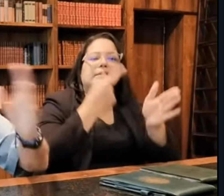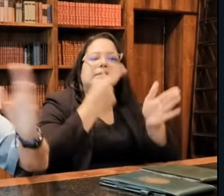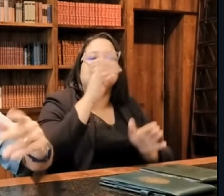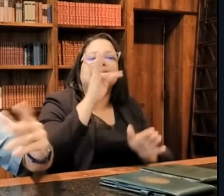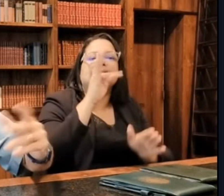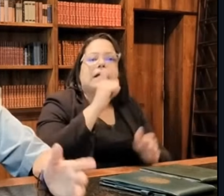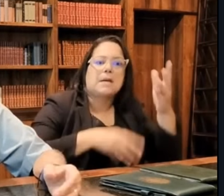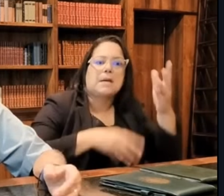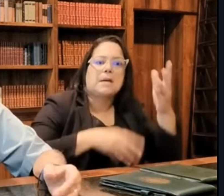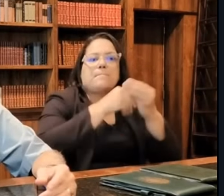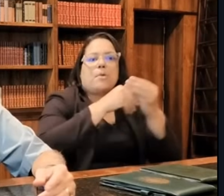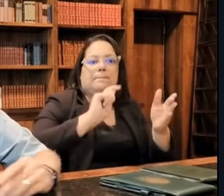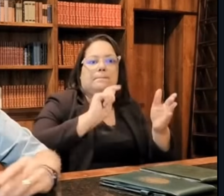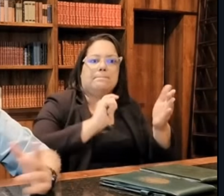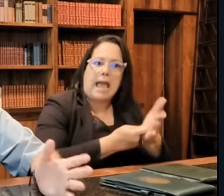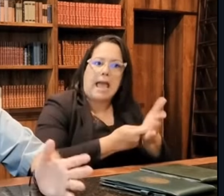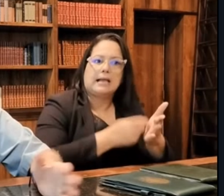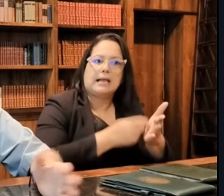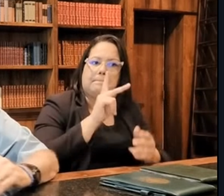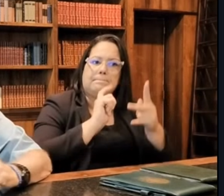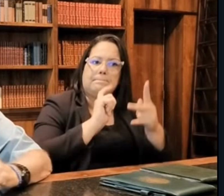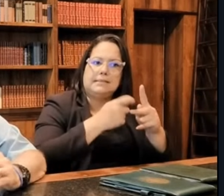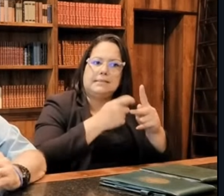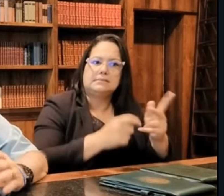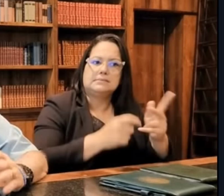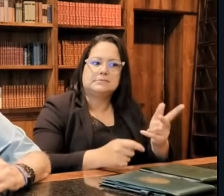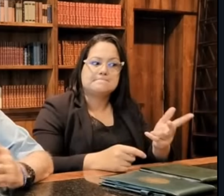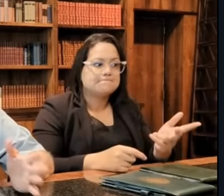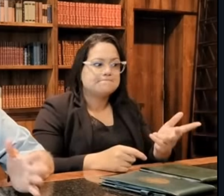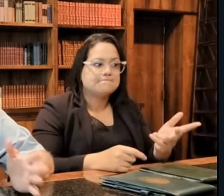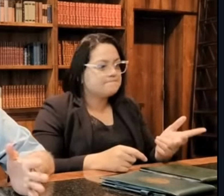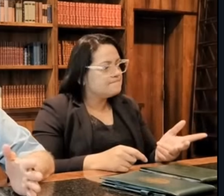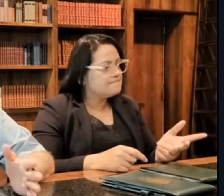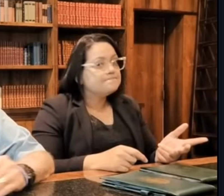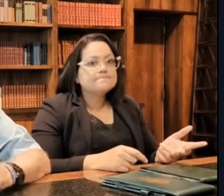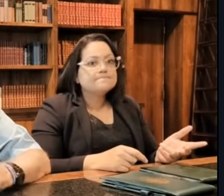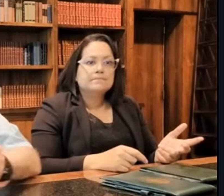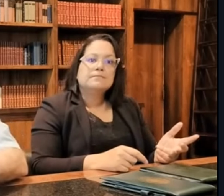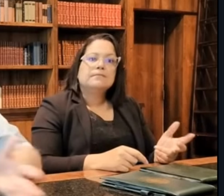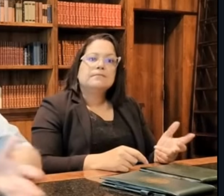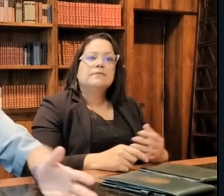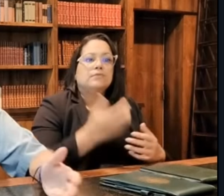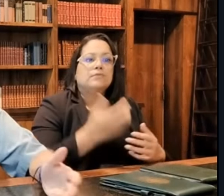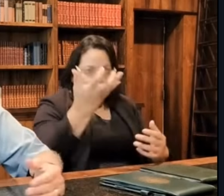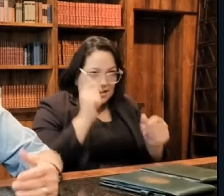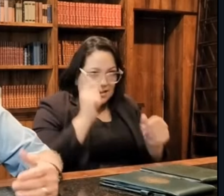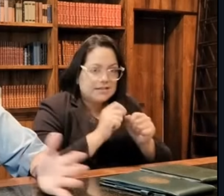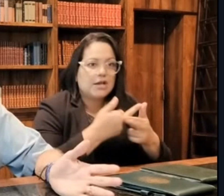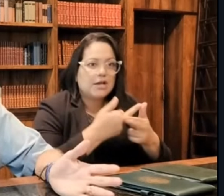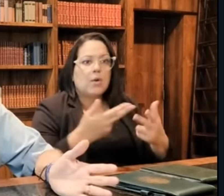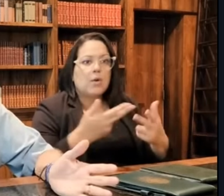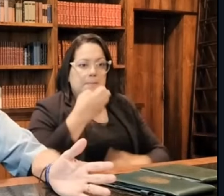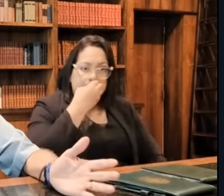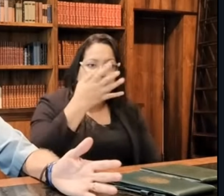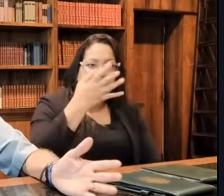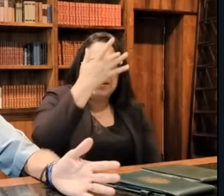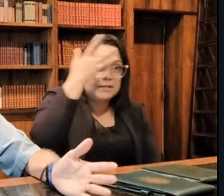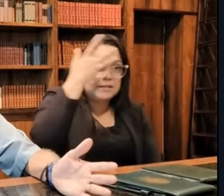etc, etc, etc. Você quer fazer um benefício, um bem para alguém, você tem que buscar alternativa, o dinheiro não cai do